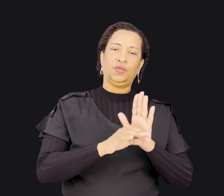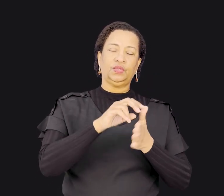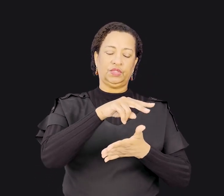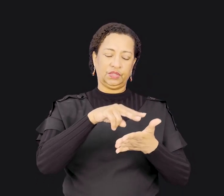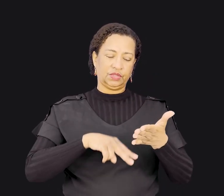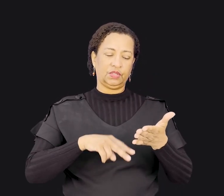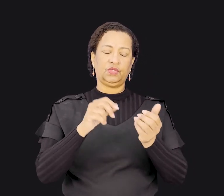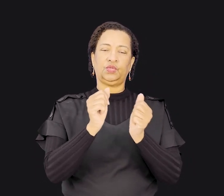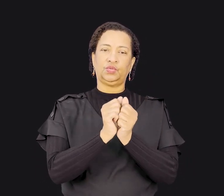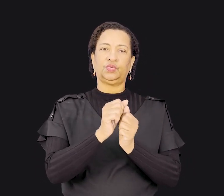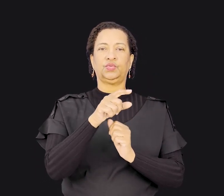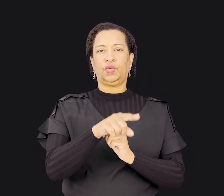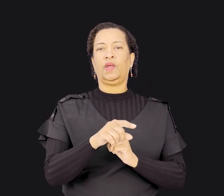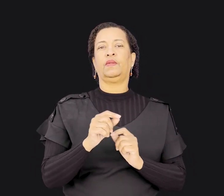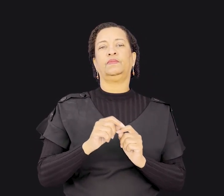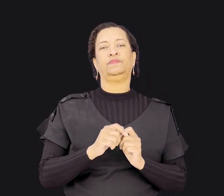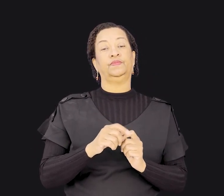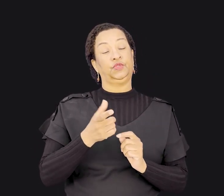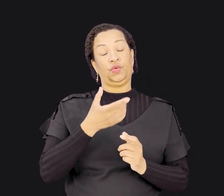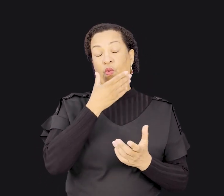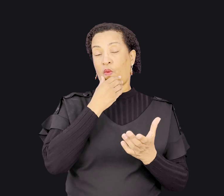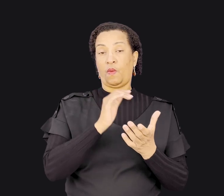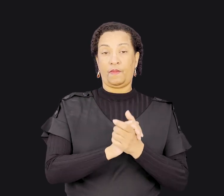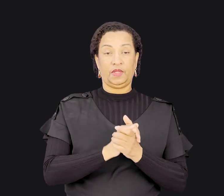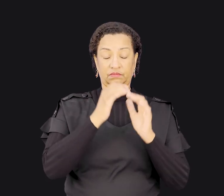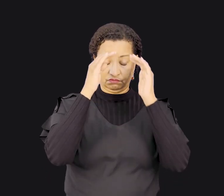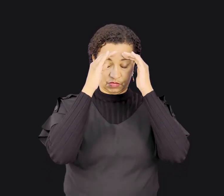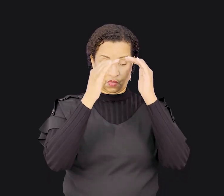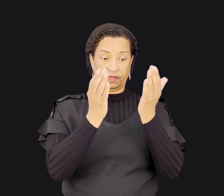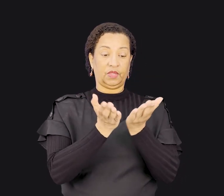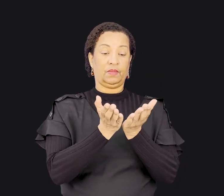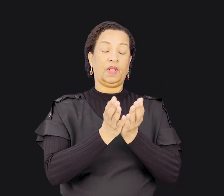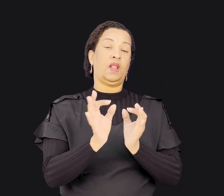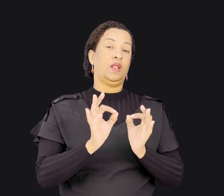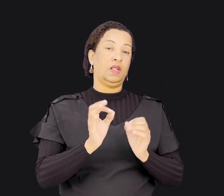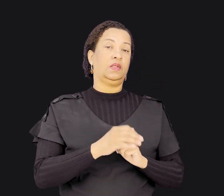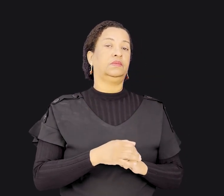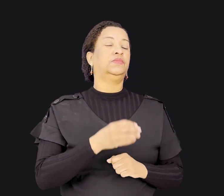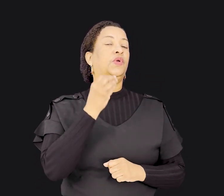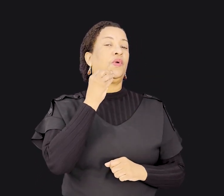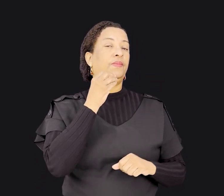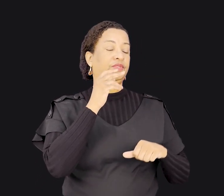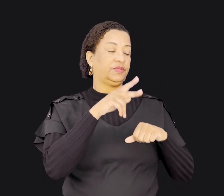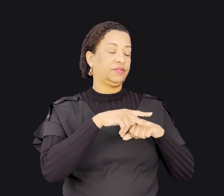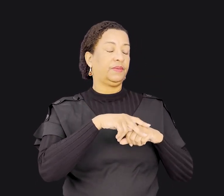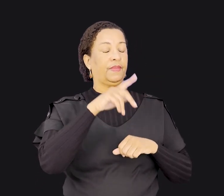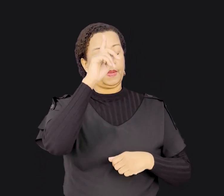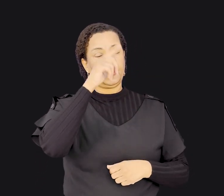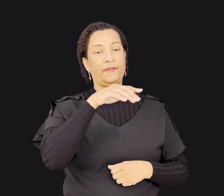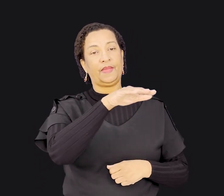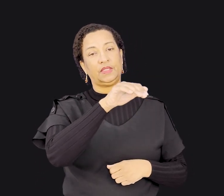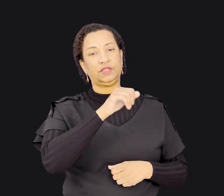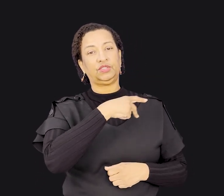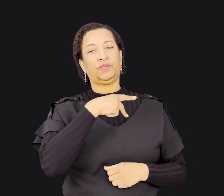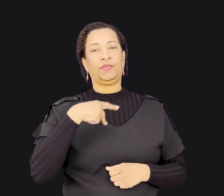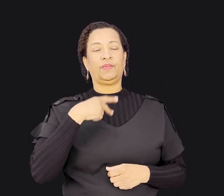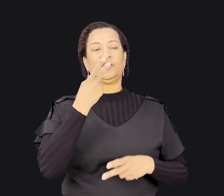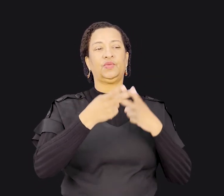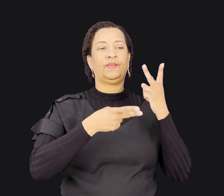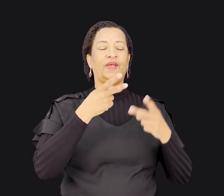leu com ela, já que o marido não estava obedecendo a palavra. Observe que Pedro não manda chamar o pastor para falar com o marido. Ele